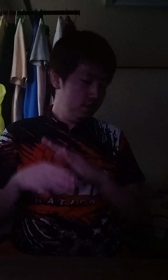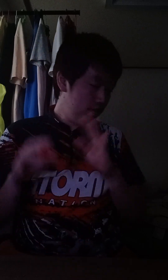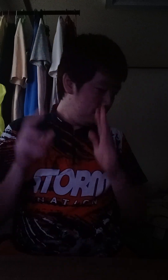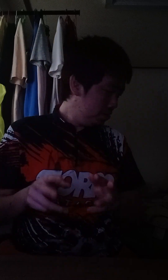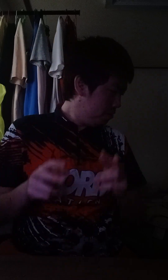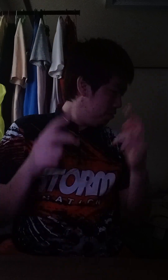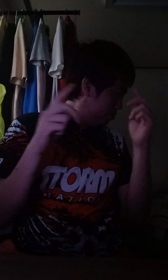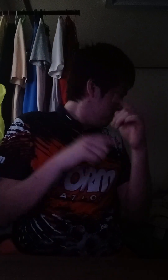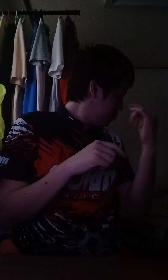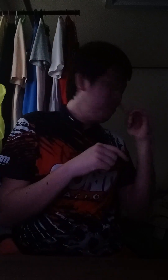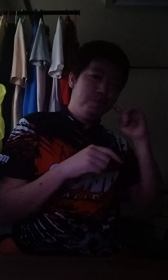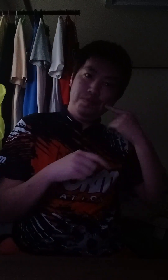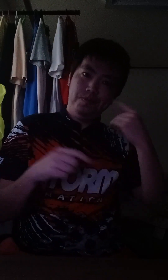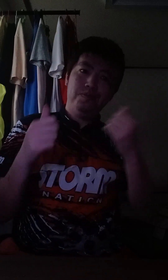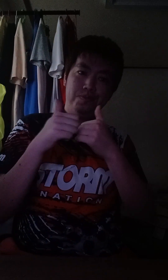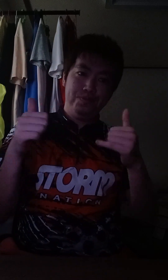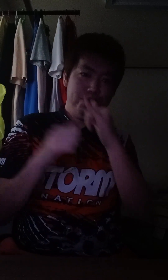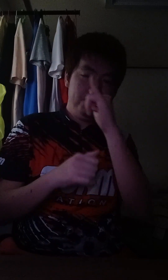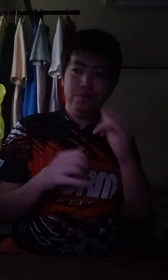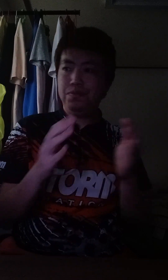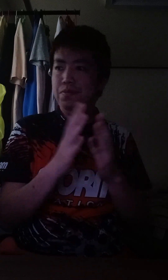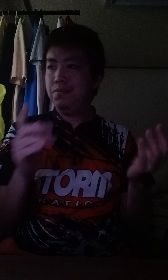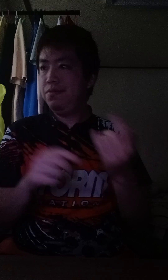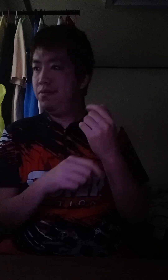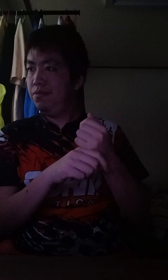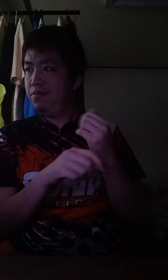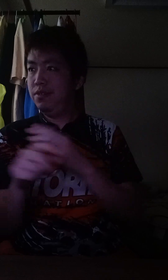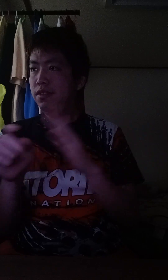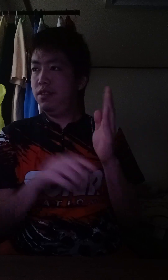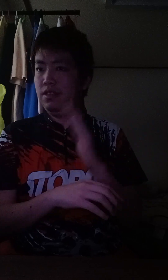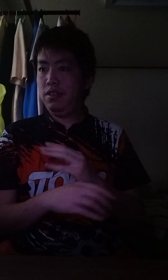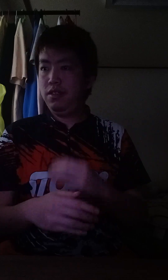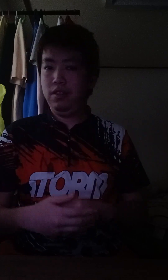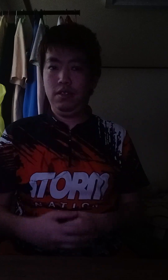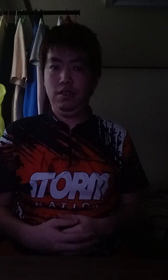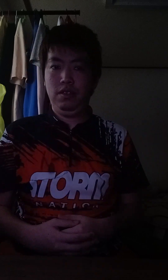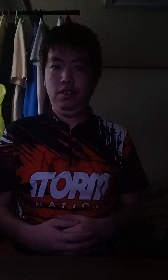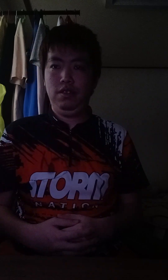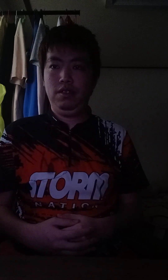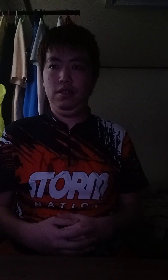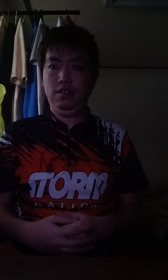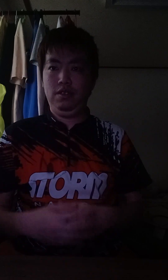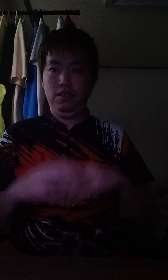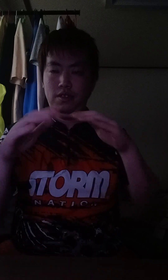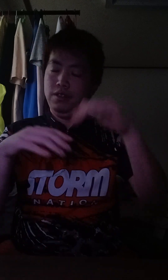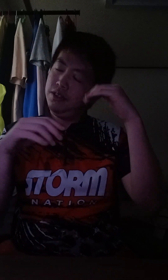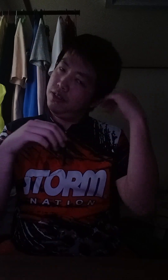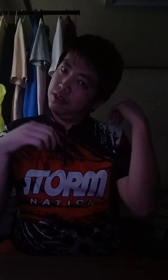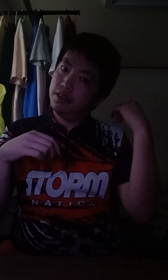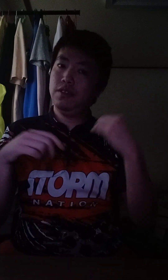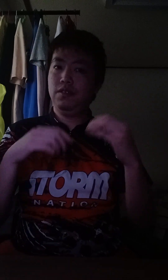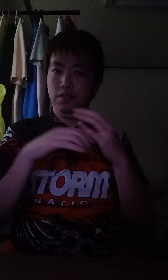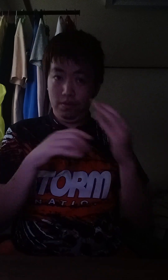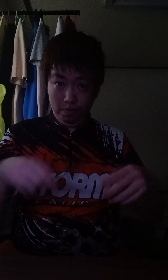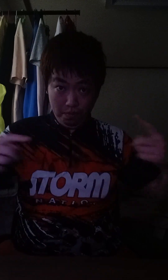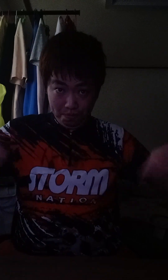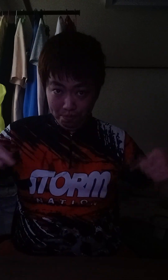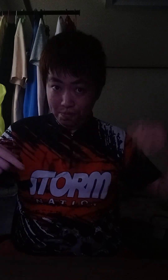해서 예쁘고 멋있고 매력적이지 않을 이유는 없죠. 침대에 누웠거나 휠체어를 탔거나